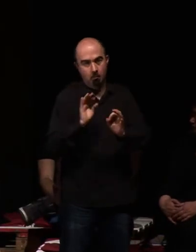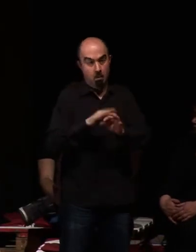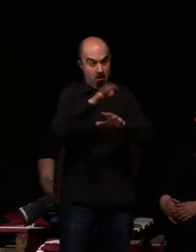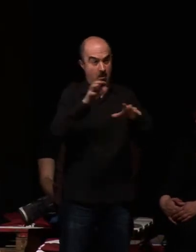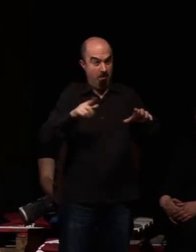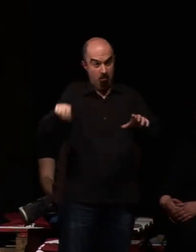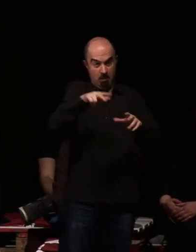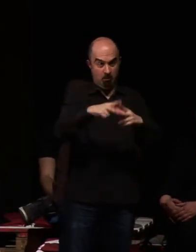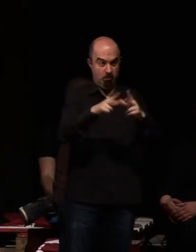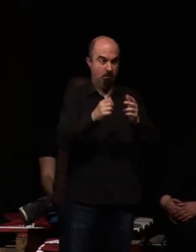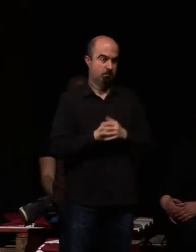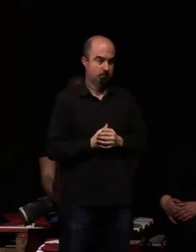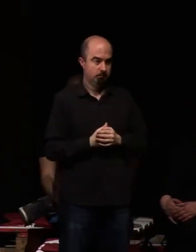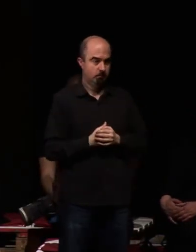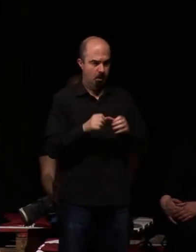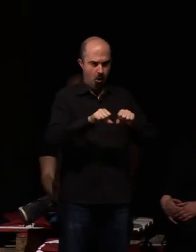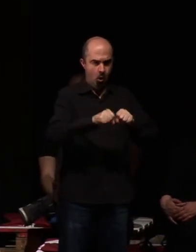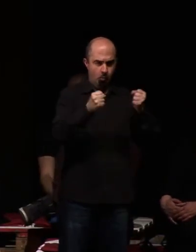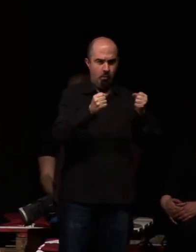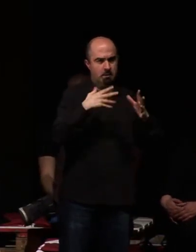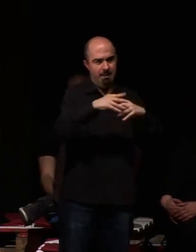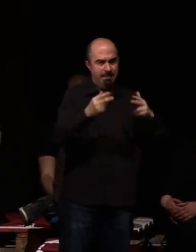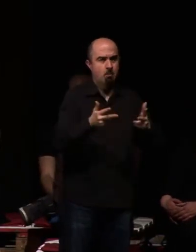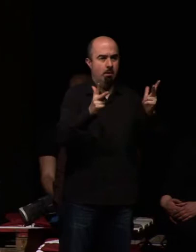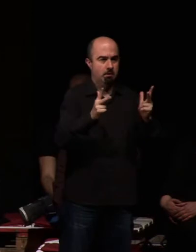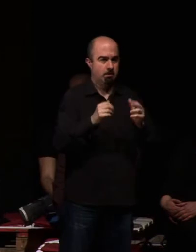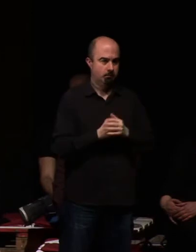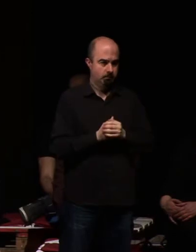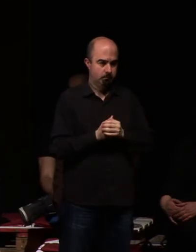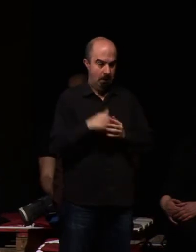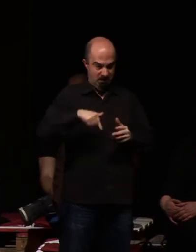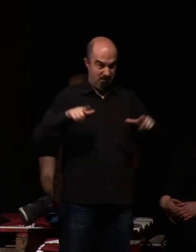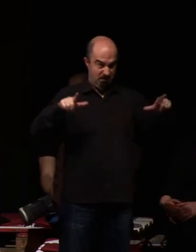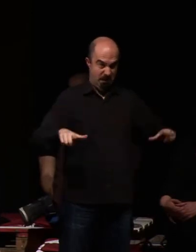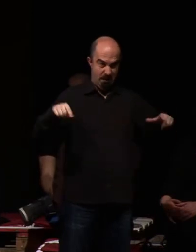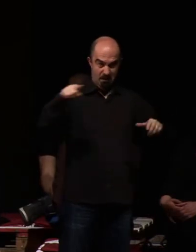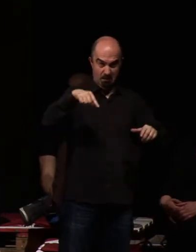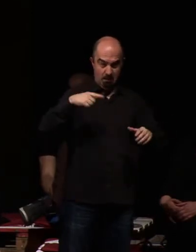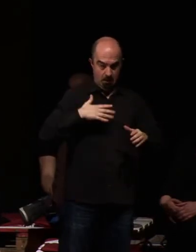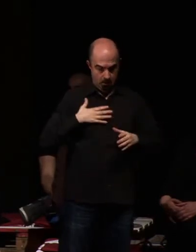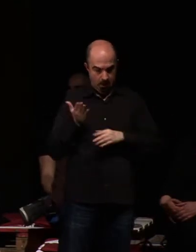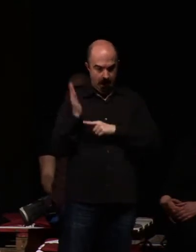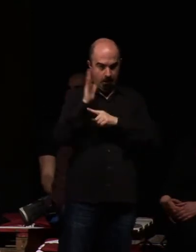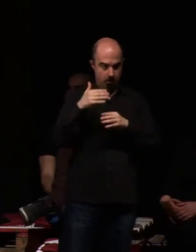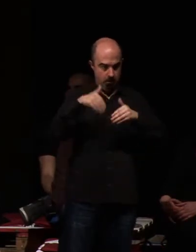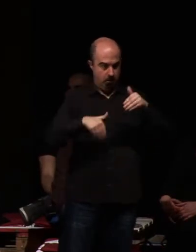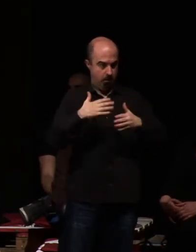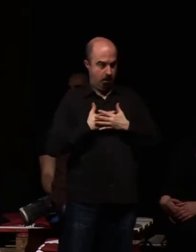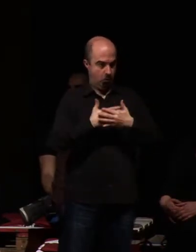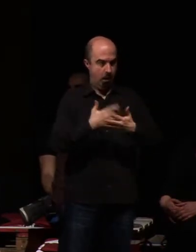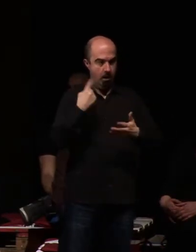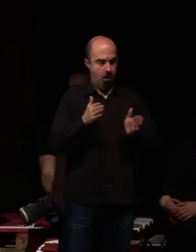la majoria de la societat. Ruptura democràtica. En aquesta sala i en aquesta candidatura hi ha companys i companyes